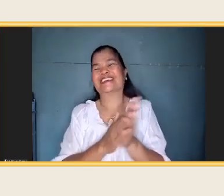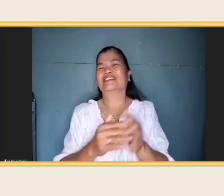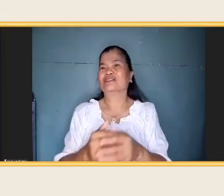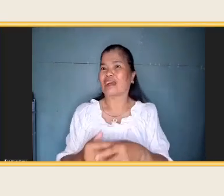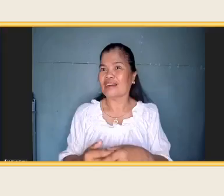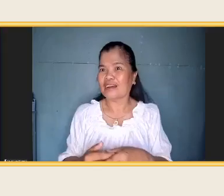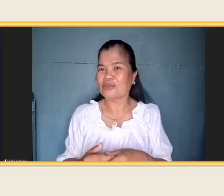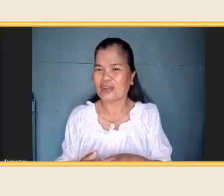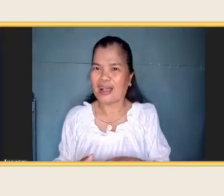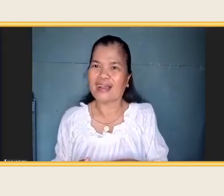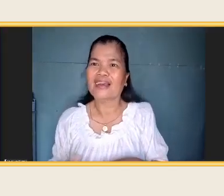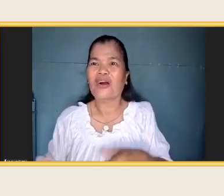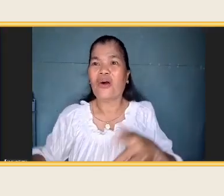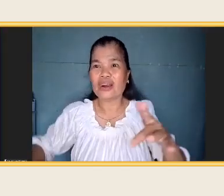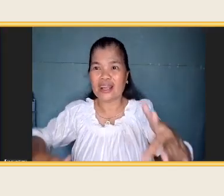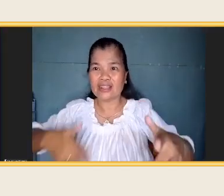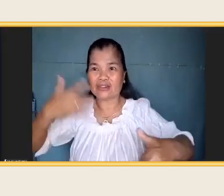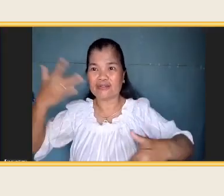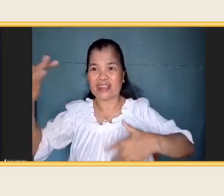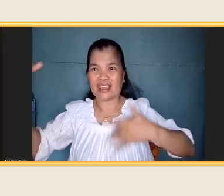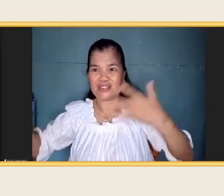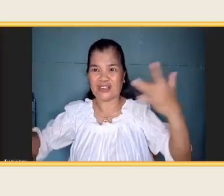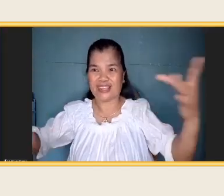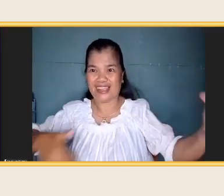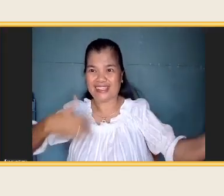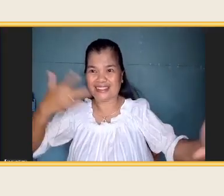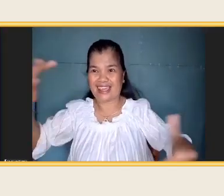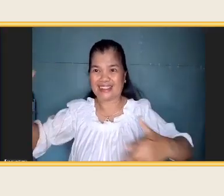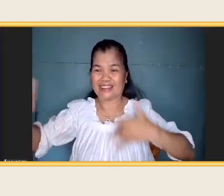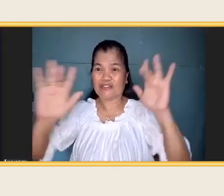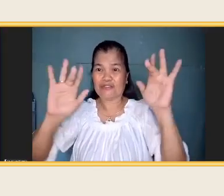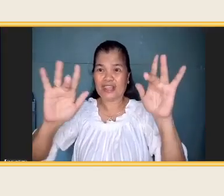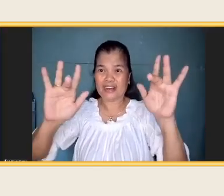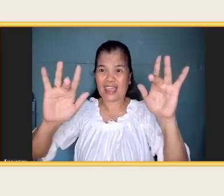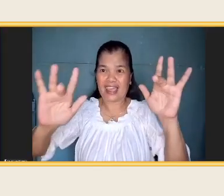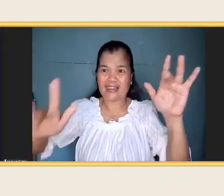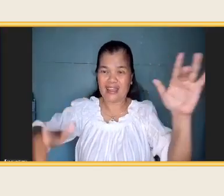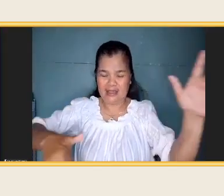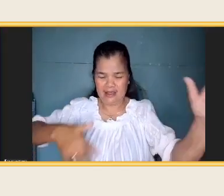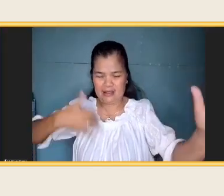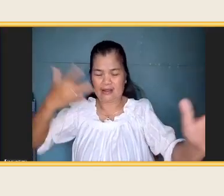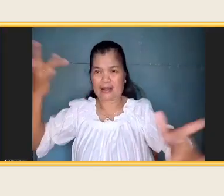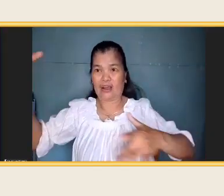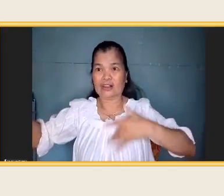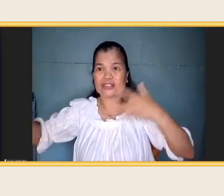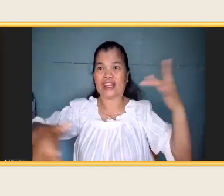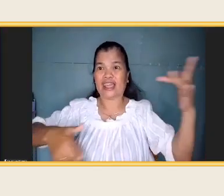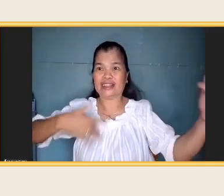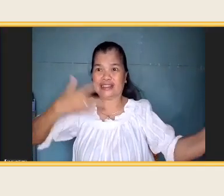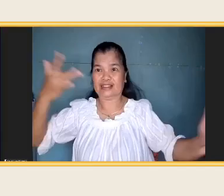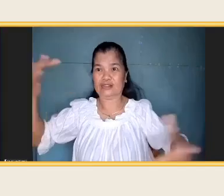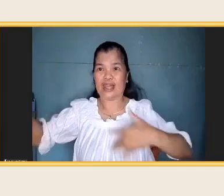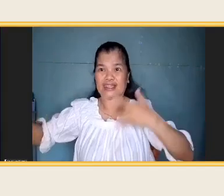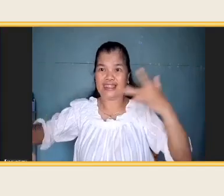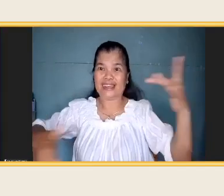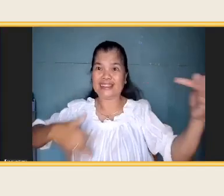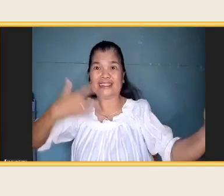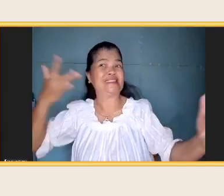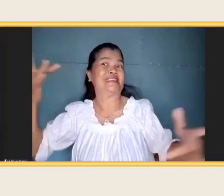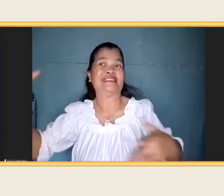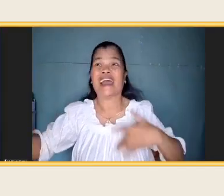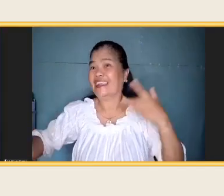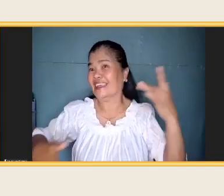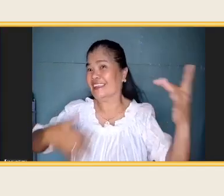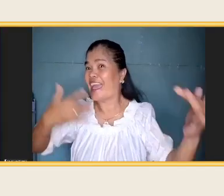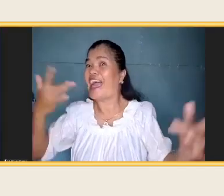test. Sana ganun nga. Or ganitong variation. Excited. Yung filler hand. Okay, alternate. Do like this.